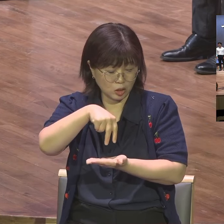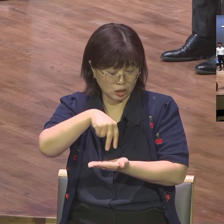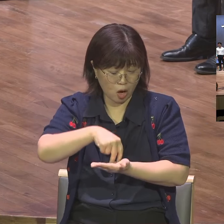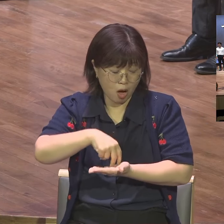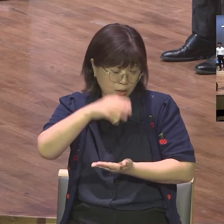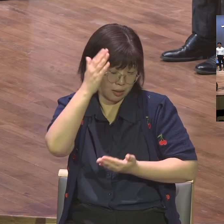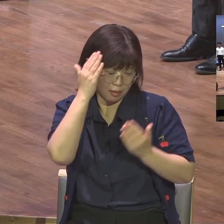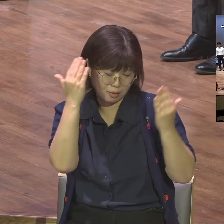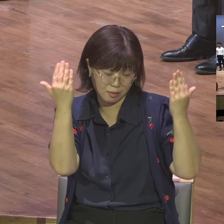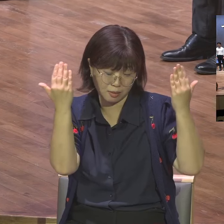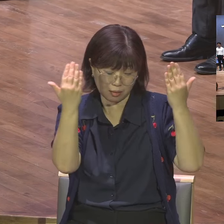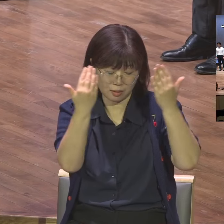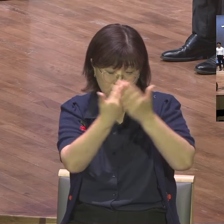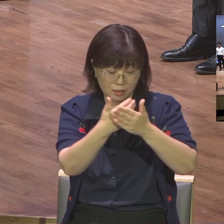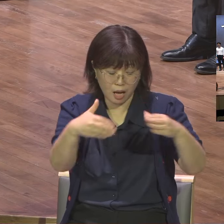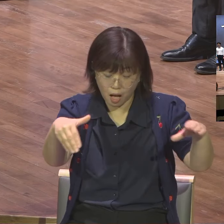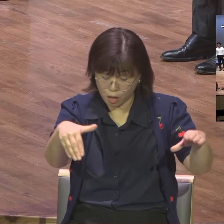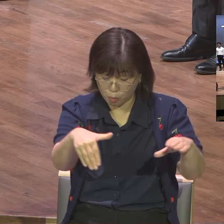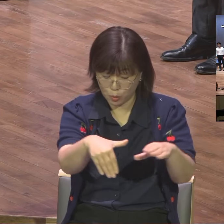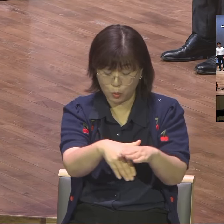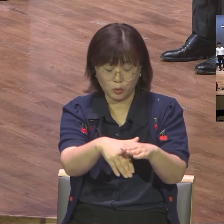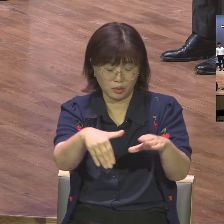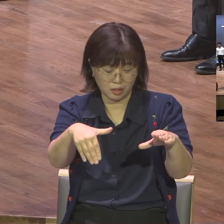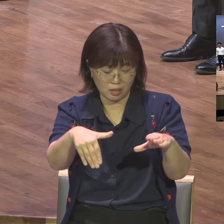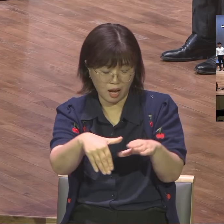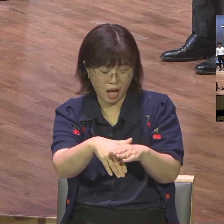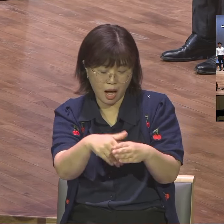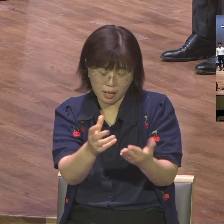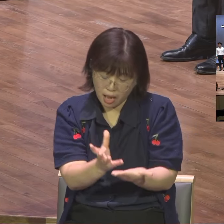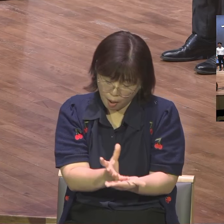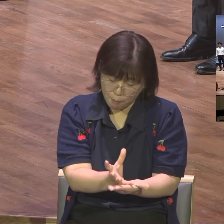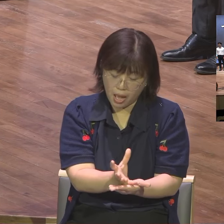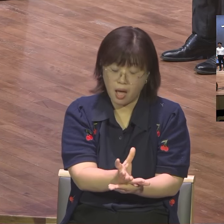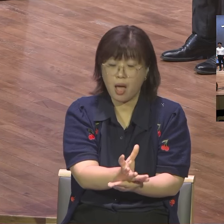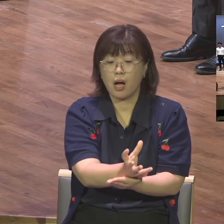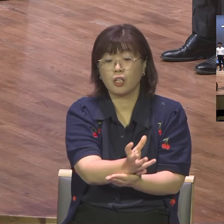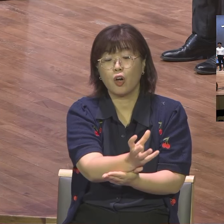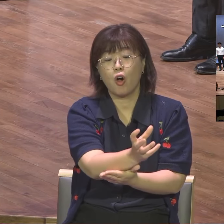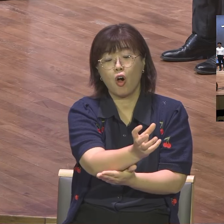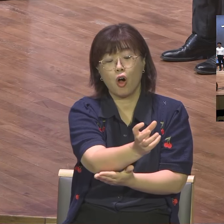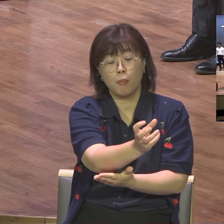담대히 서 흐릿한 문화에